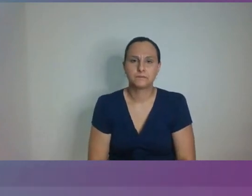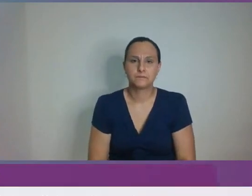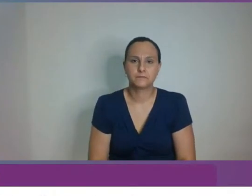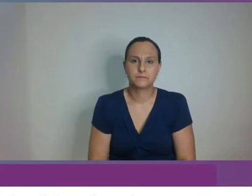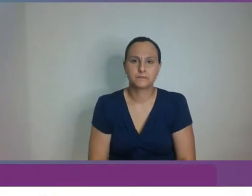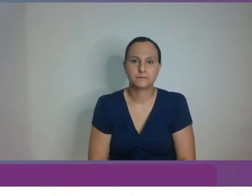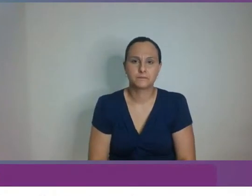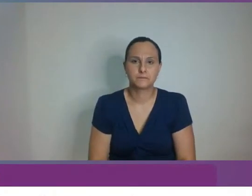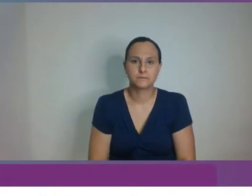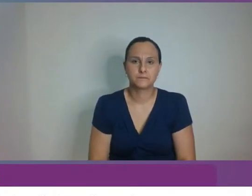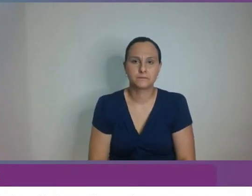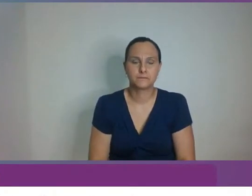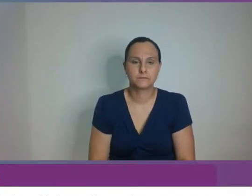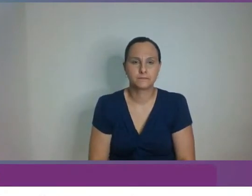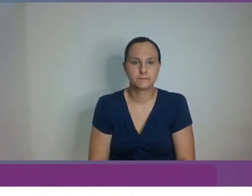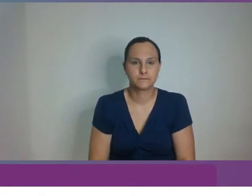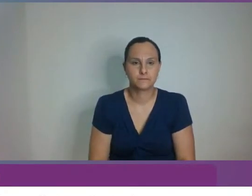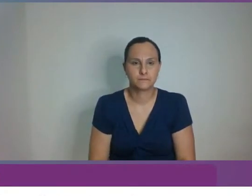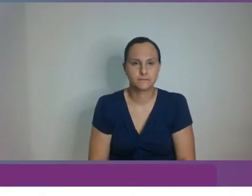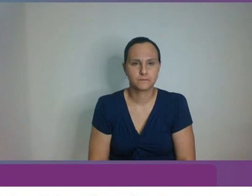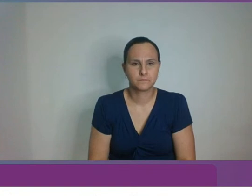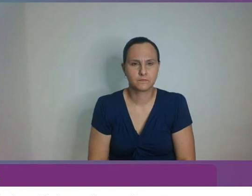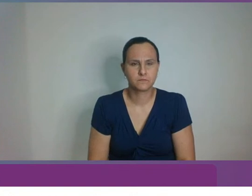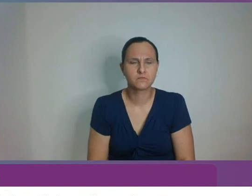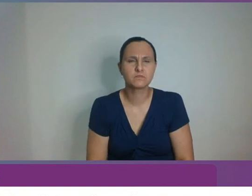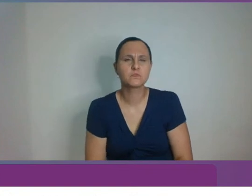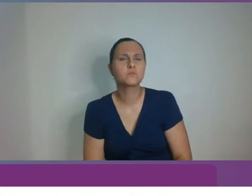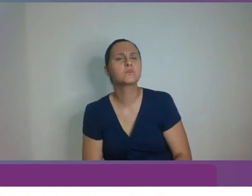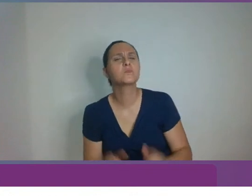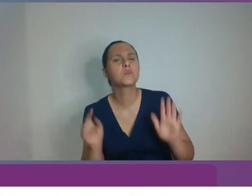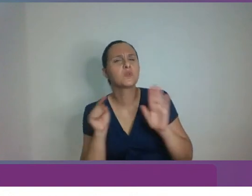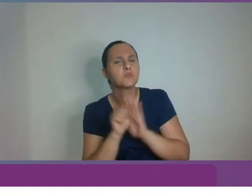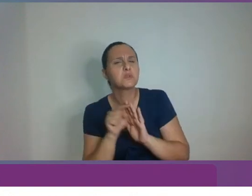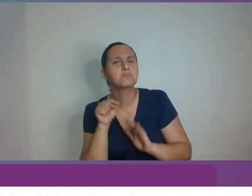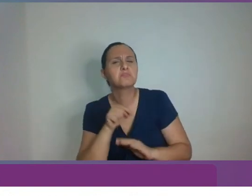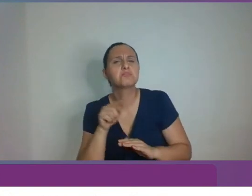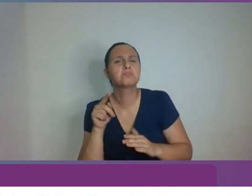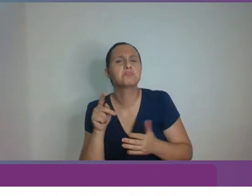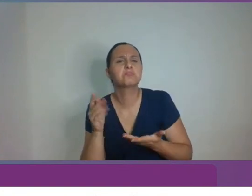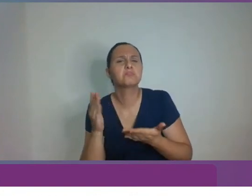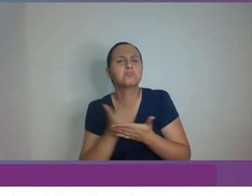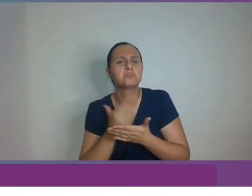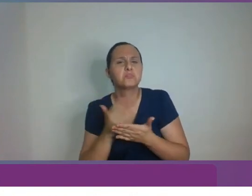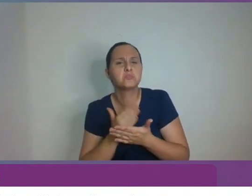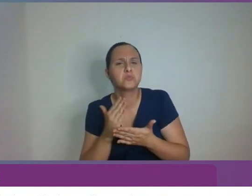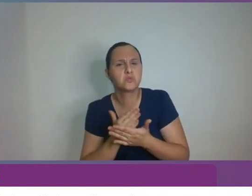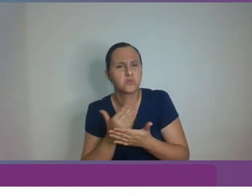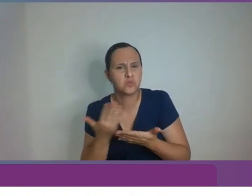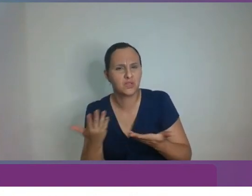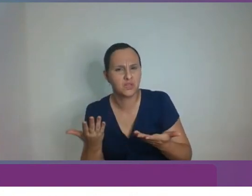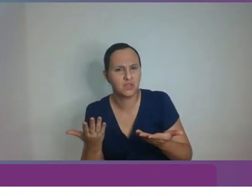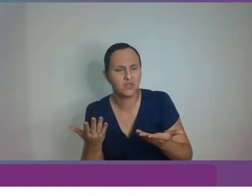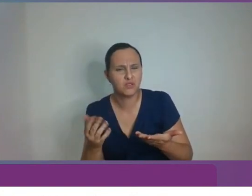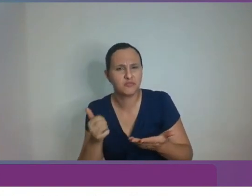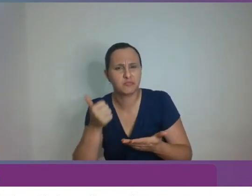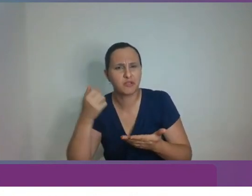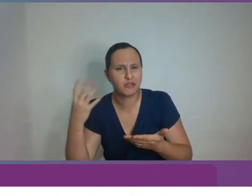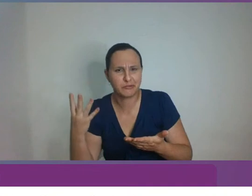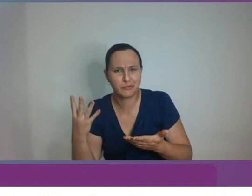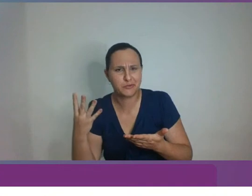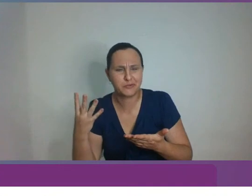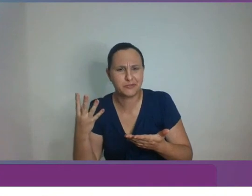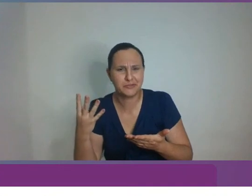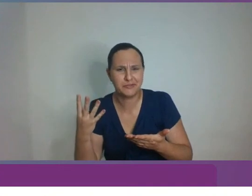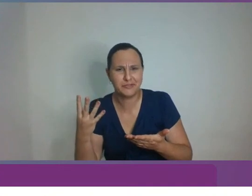que mais? Esse livro sobre os 14 estratégias físicos não teria para compra, mas será que teria como encontrar em PDF? Keila, eu já procurei. Não